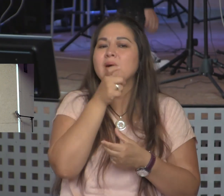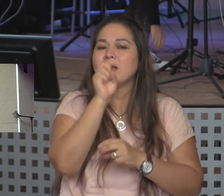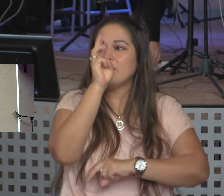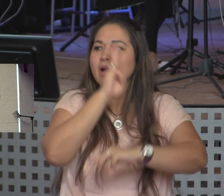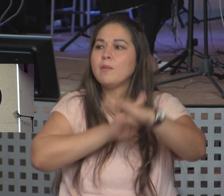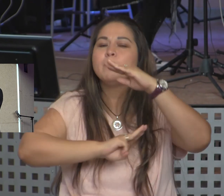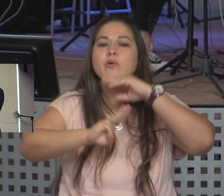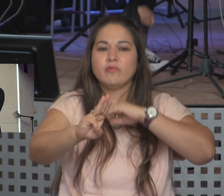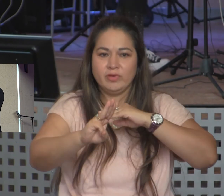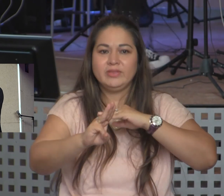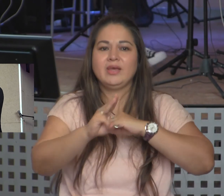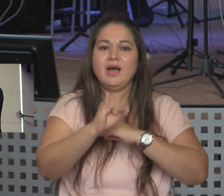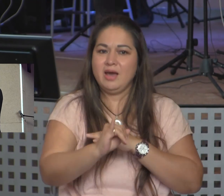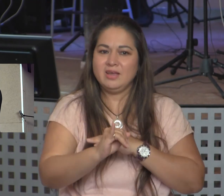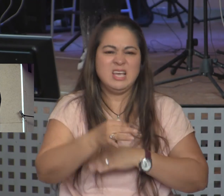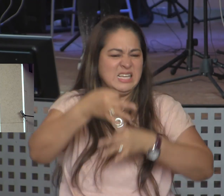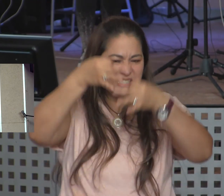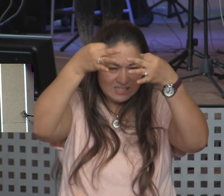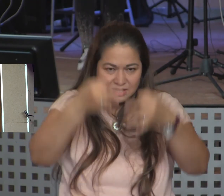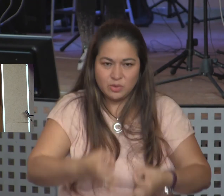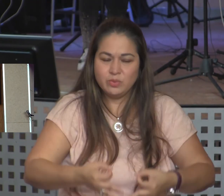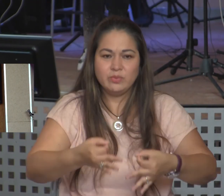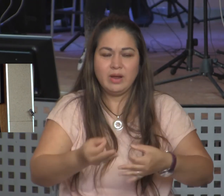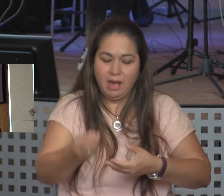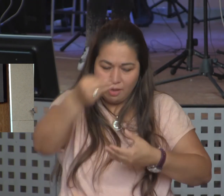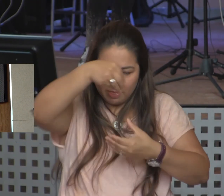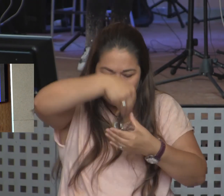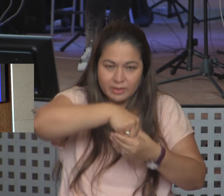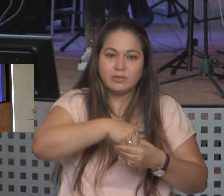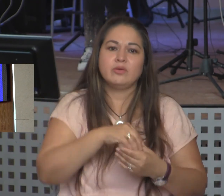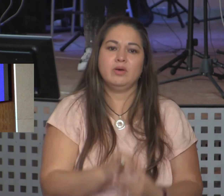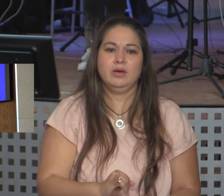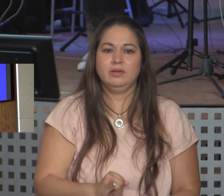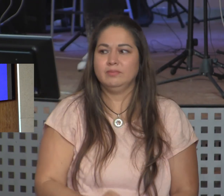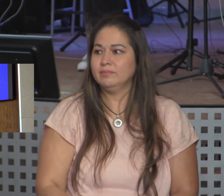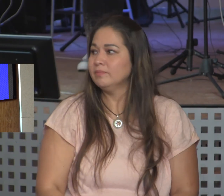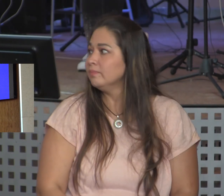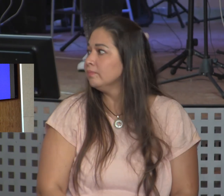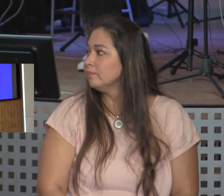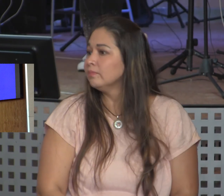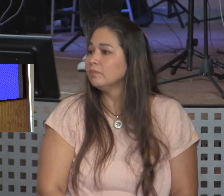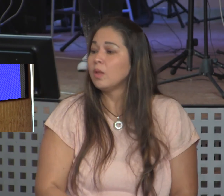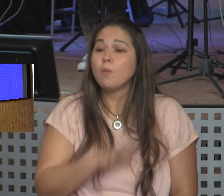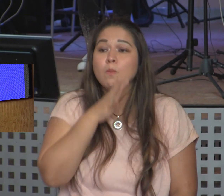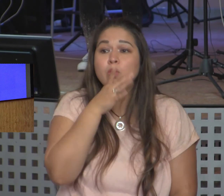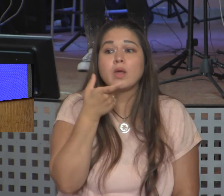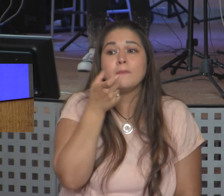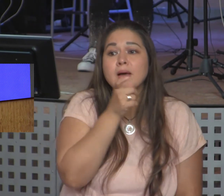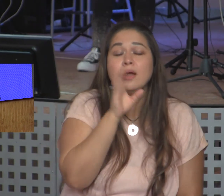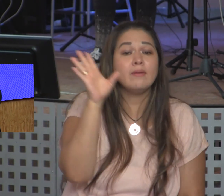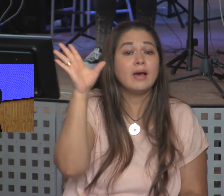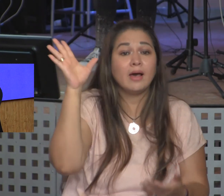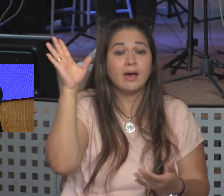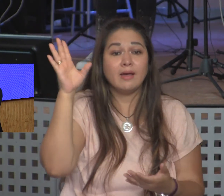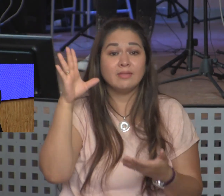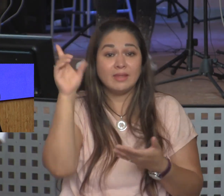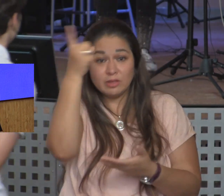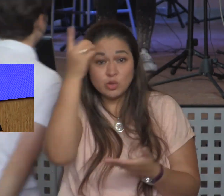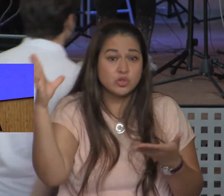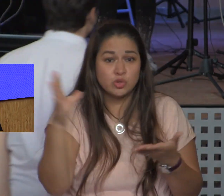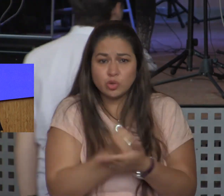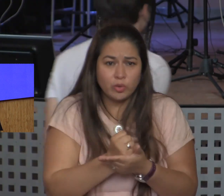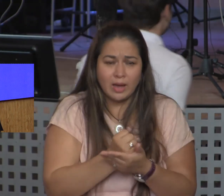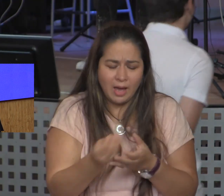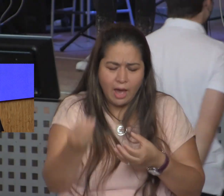palabra de Dios contiene profecía. Toda palabra de Dios que es dada contiene